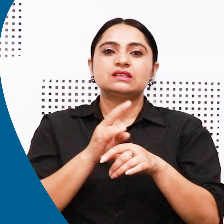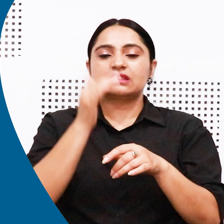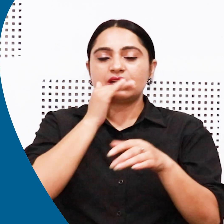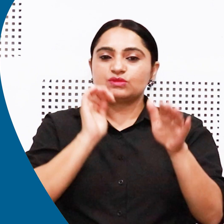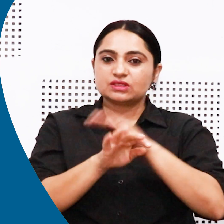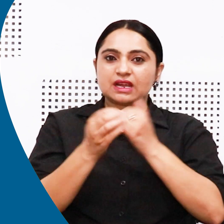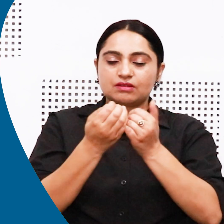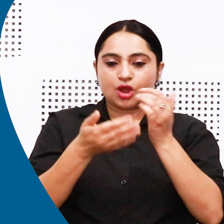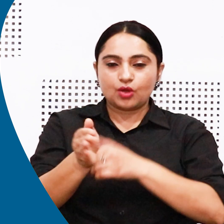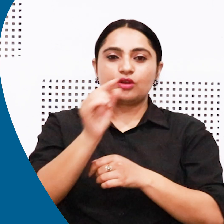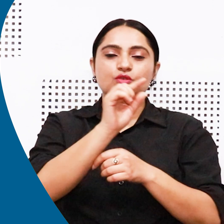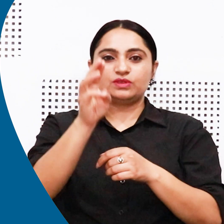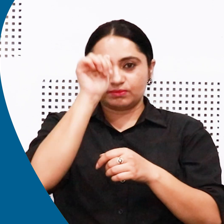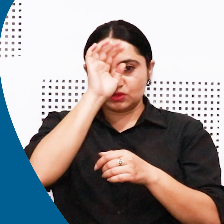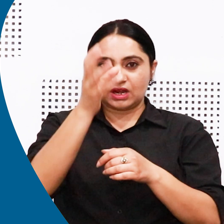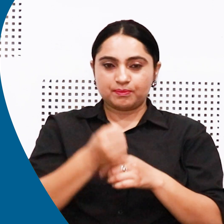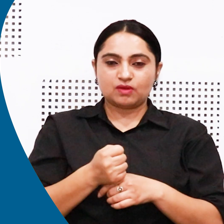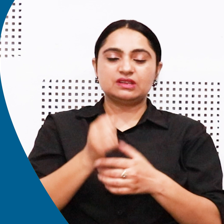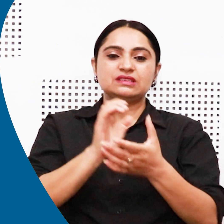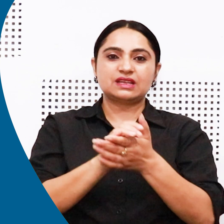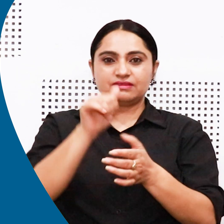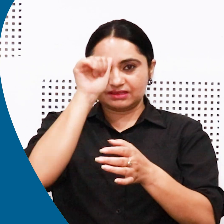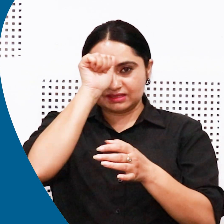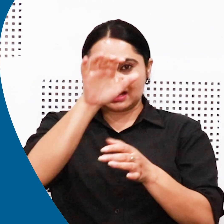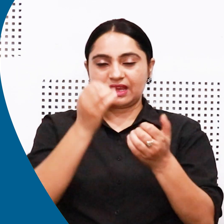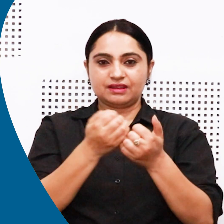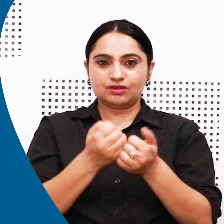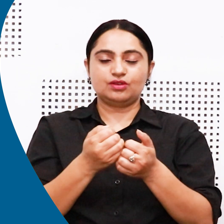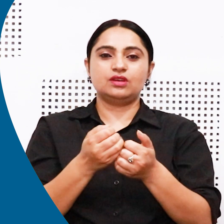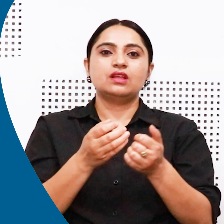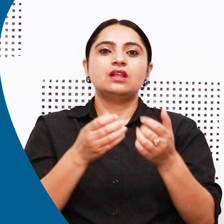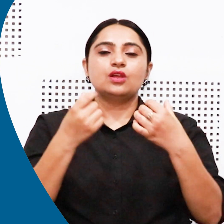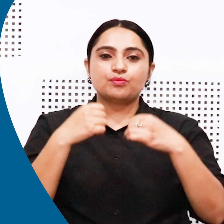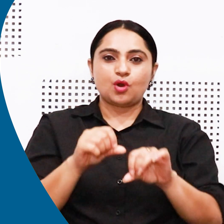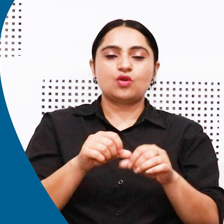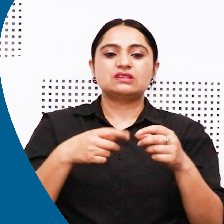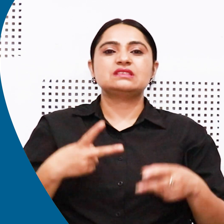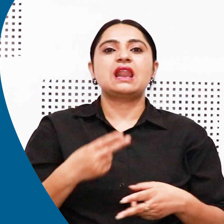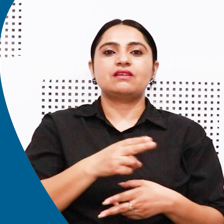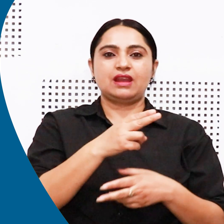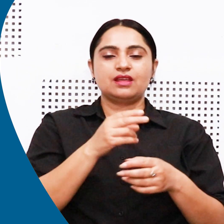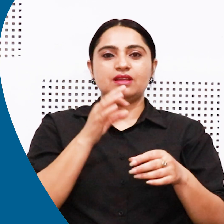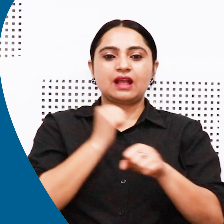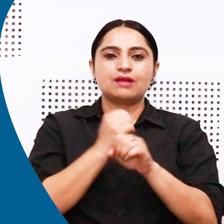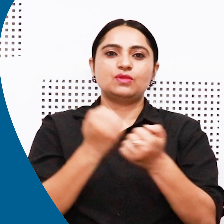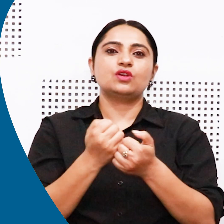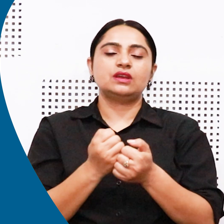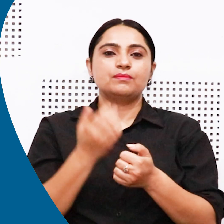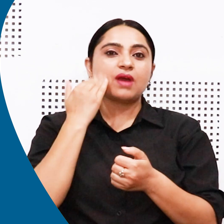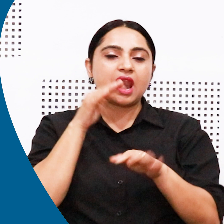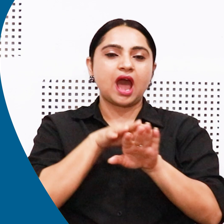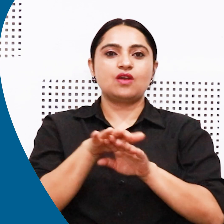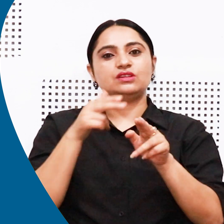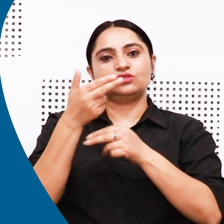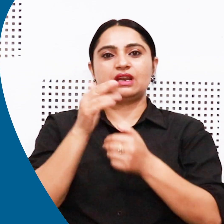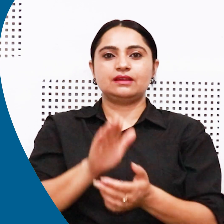र उक्त सूचनाका बारेमा साथीहरूलाई जानकारी गराउने अभ्यास सिलाइ कटाइ व्यवसायमा लागेका महिलाहरूले चलाएका छन्। अर्का टेलर व्यवसायी बिमला